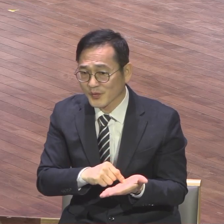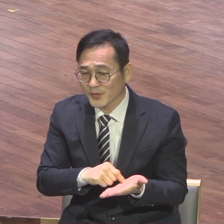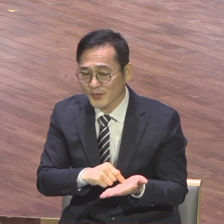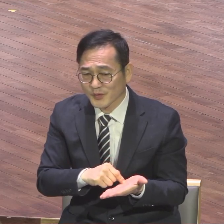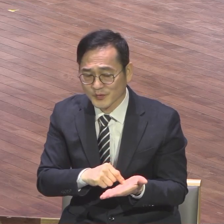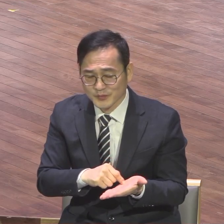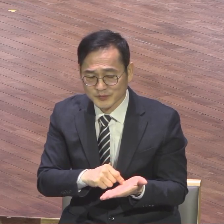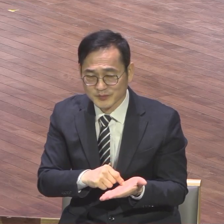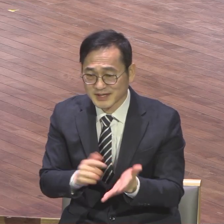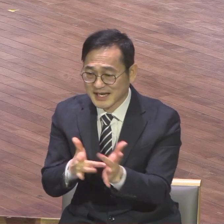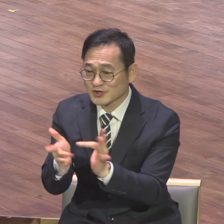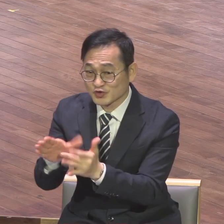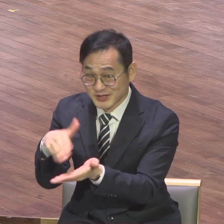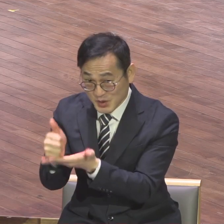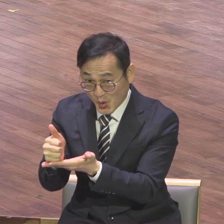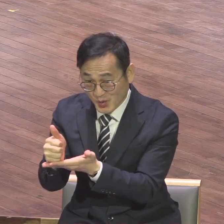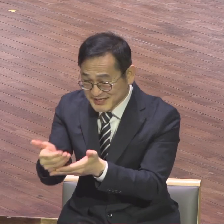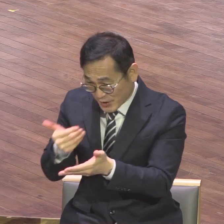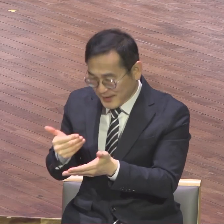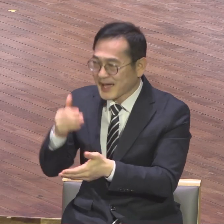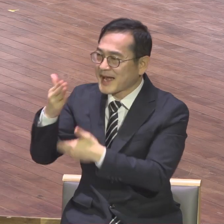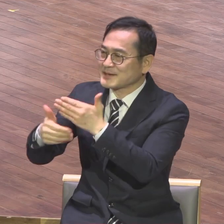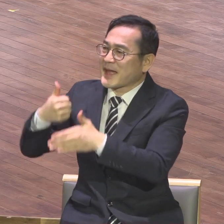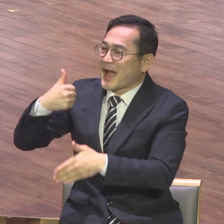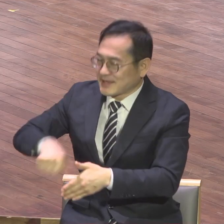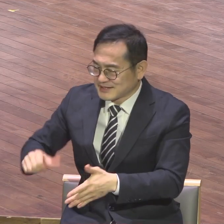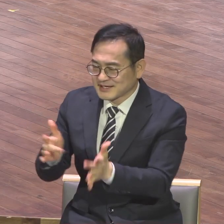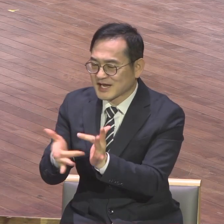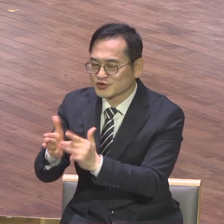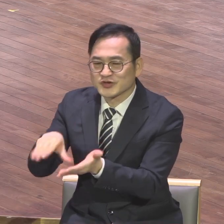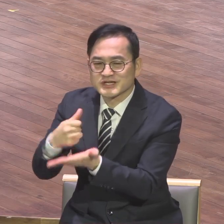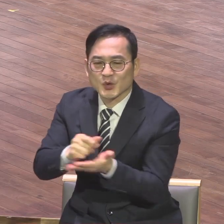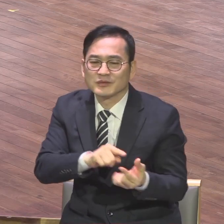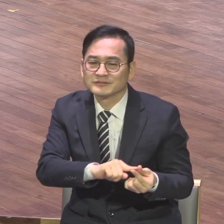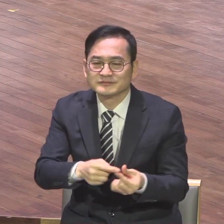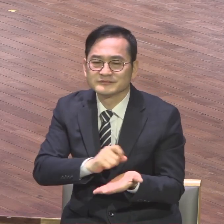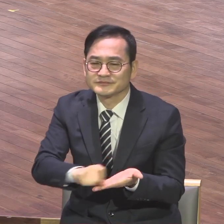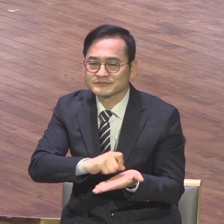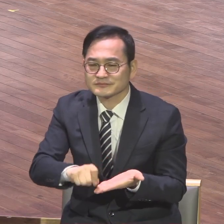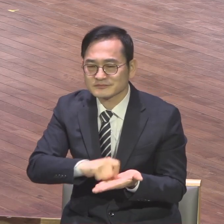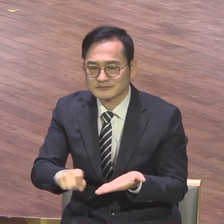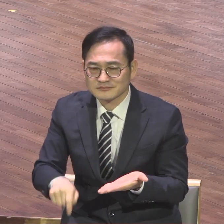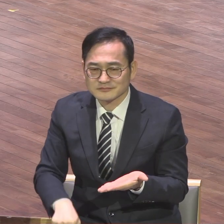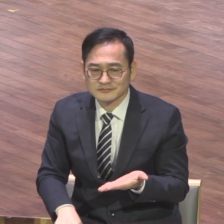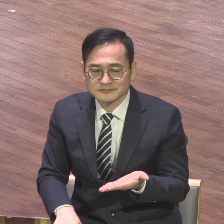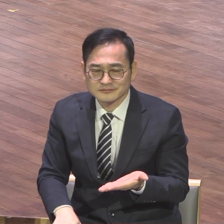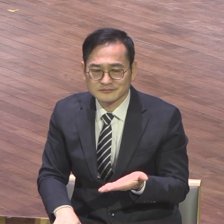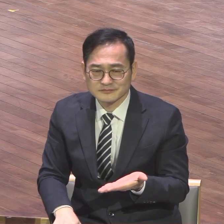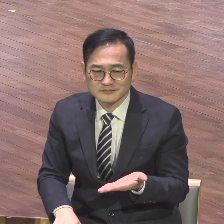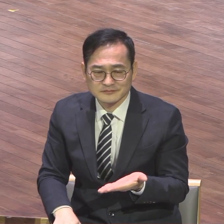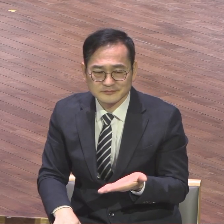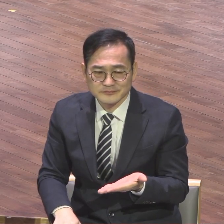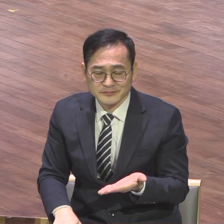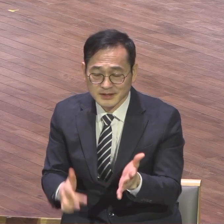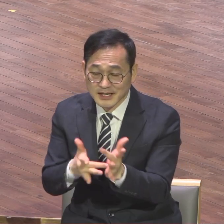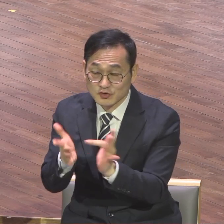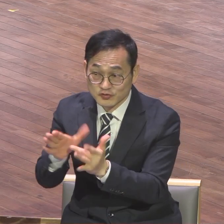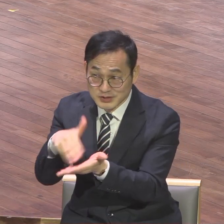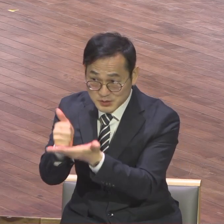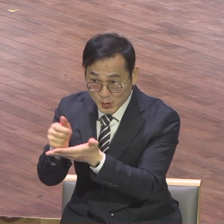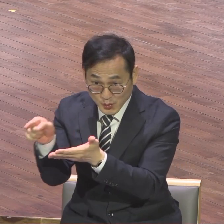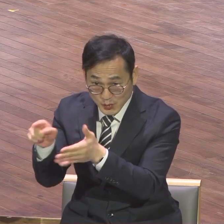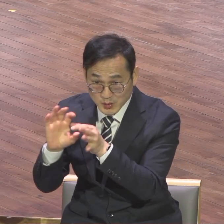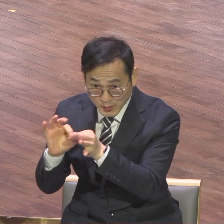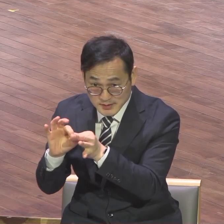않고 하나님의 아들 예수 그리스도라 그렇게 밝혔어요. 자, 예수 그리스도를 통해서 이